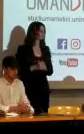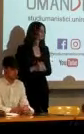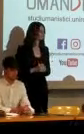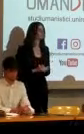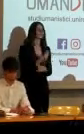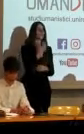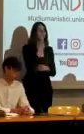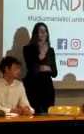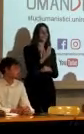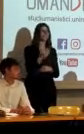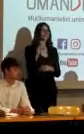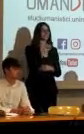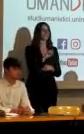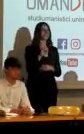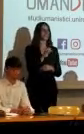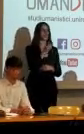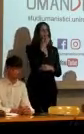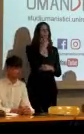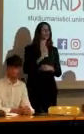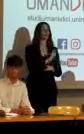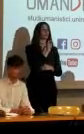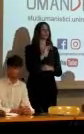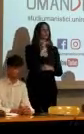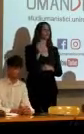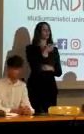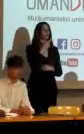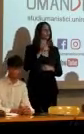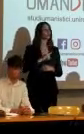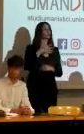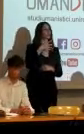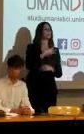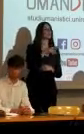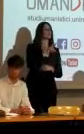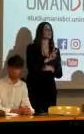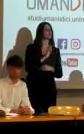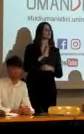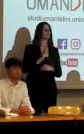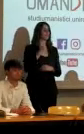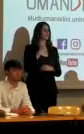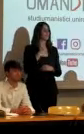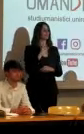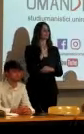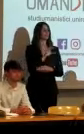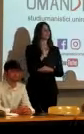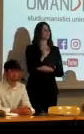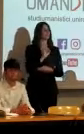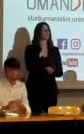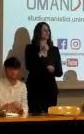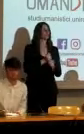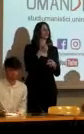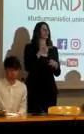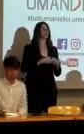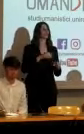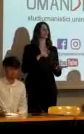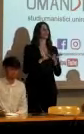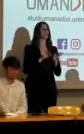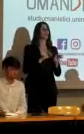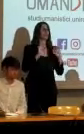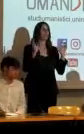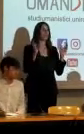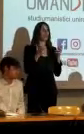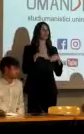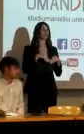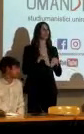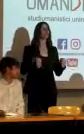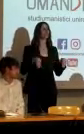Grazie Andrea, buongiorno a tutti, io sono Mauro Vincenzo Fontana e insegno storia della critica d'arte e museologia nel